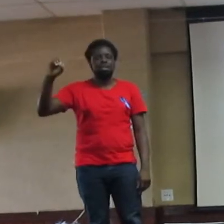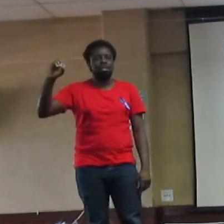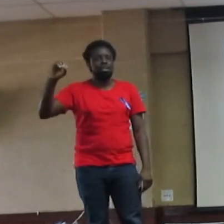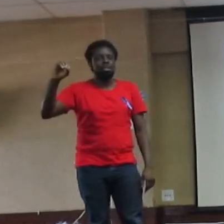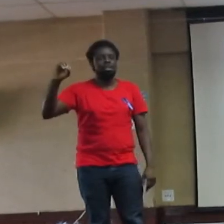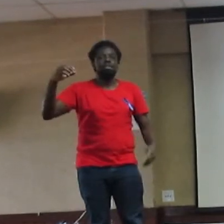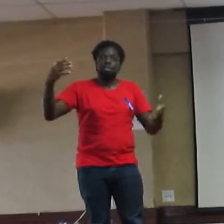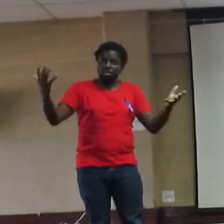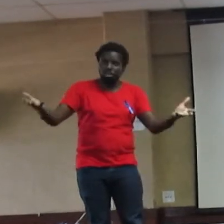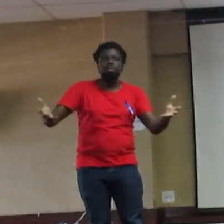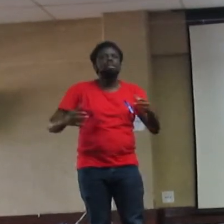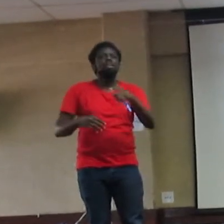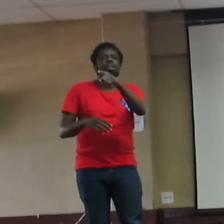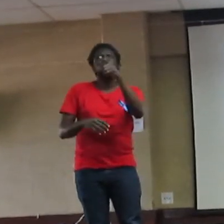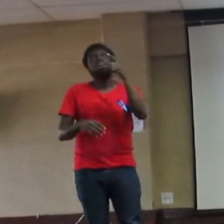Anselmo.